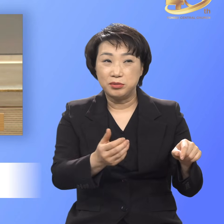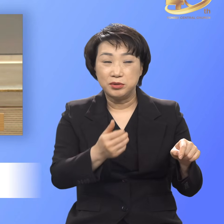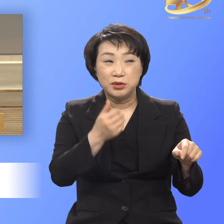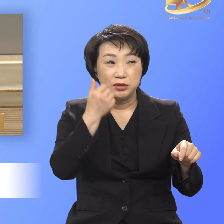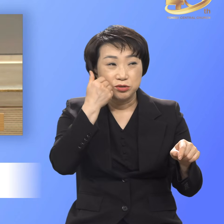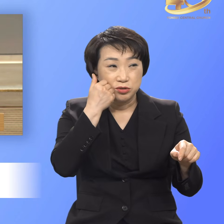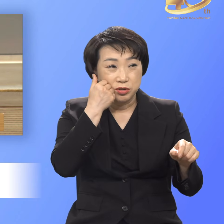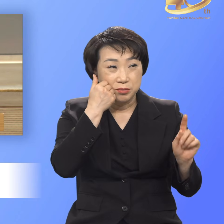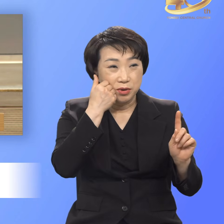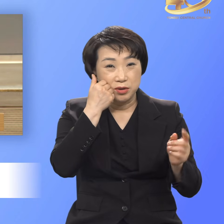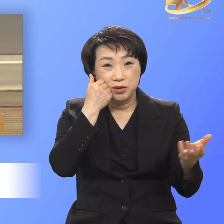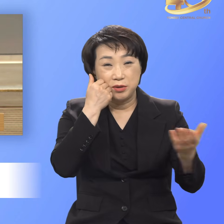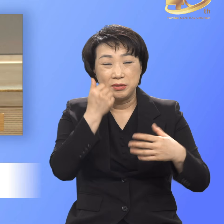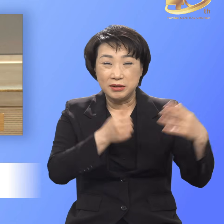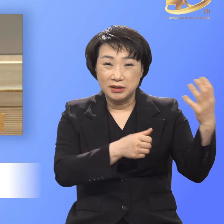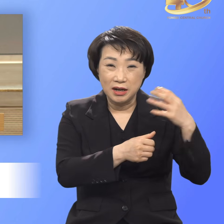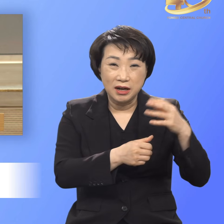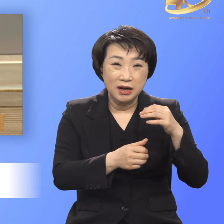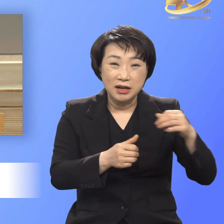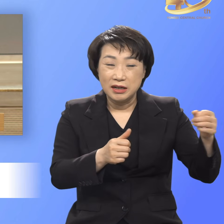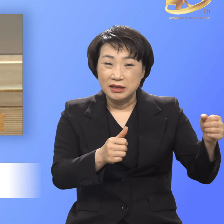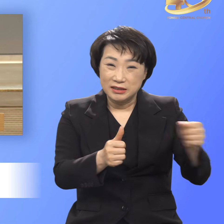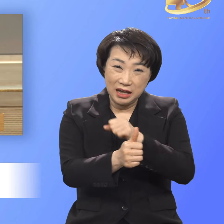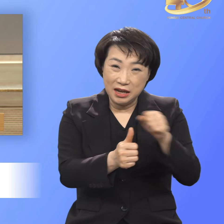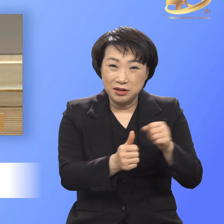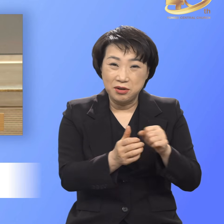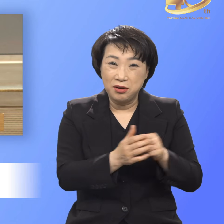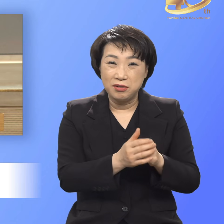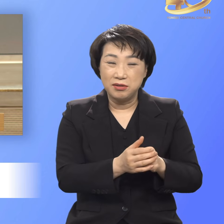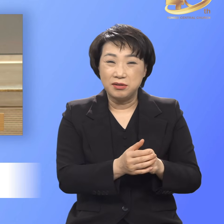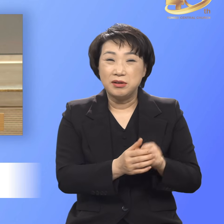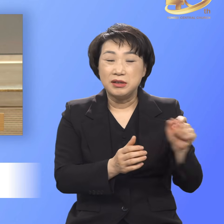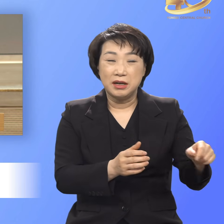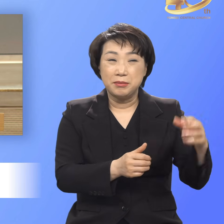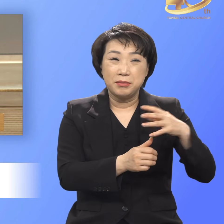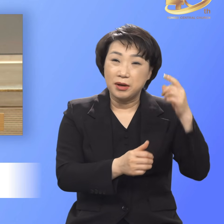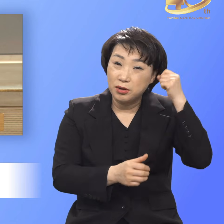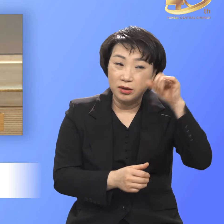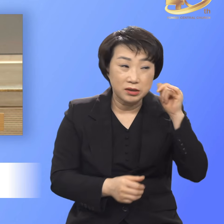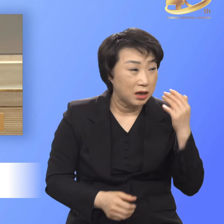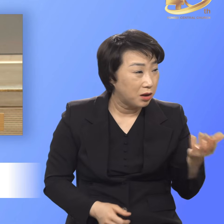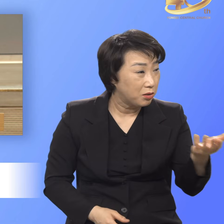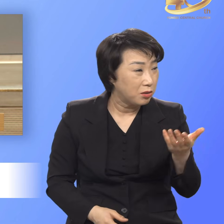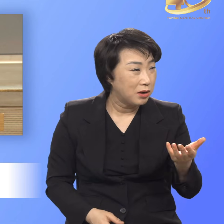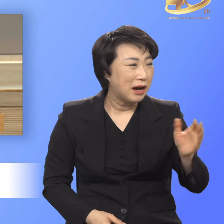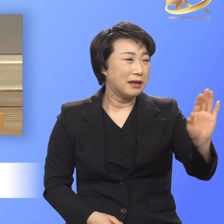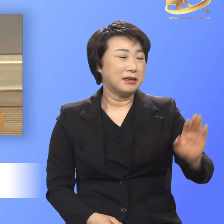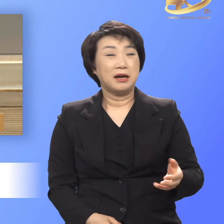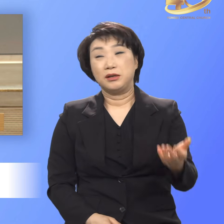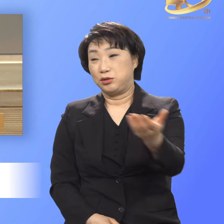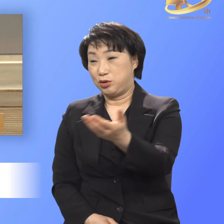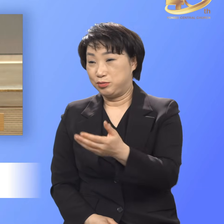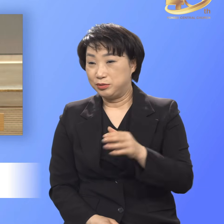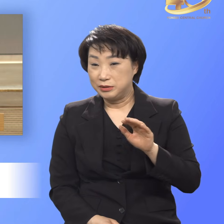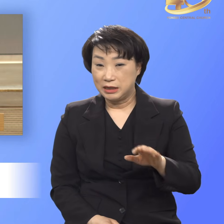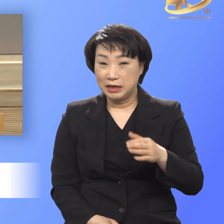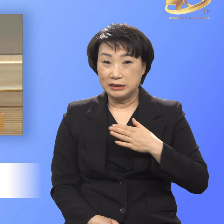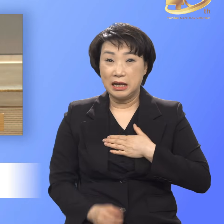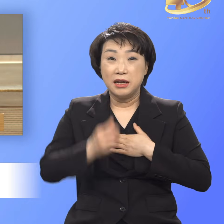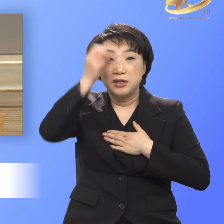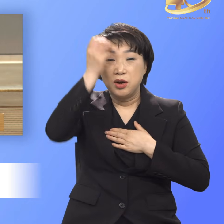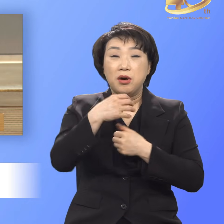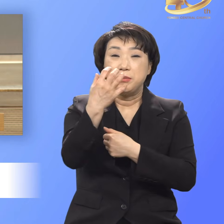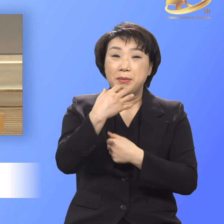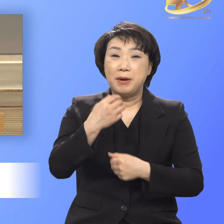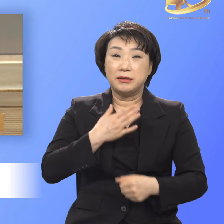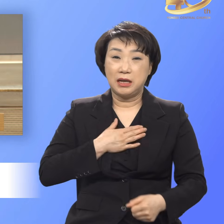남들이 막 야단치고 때리고 막 공갈치고 그게 핍박인 줄 알아. 여러분들이 여러분 영혼을